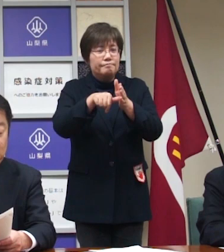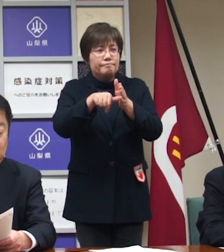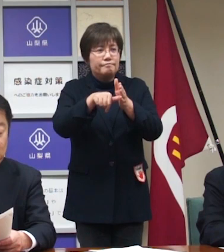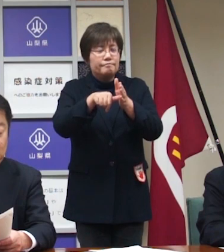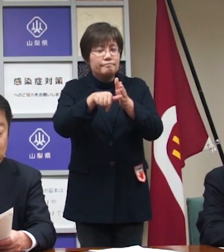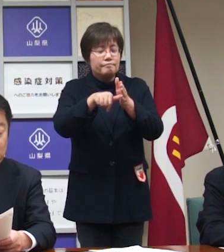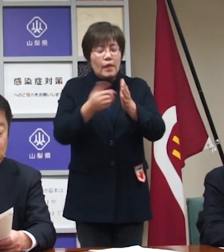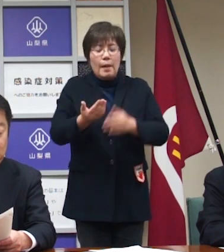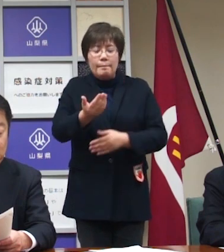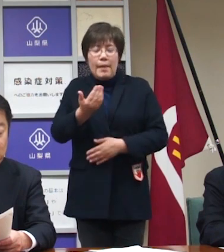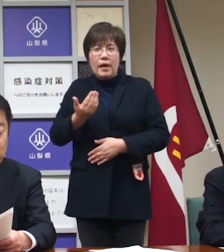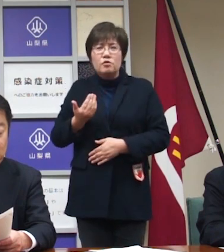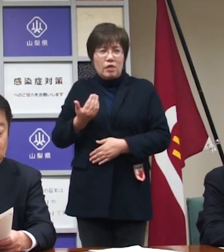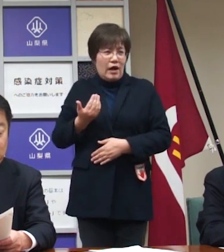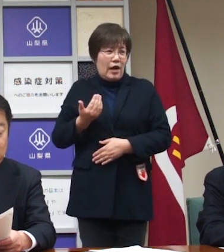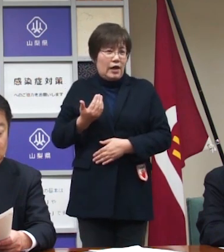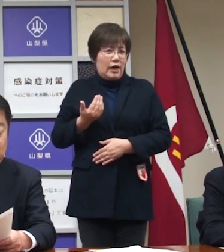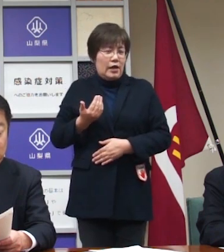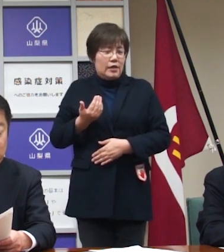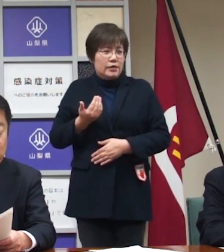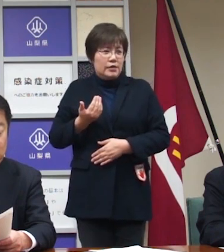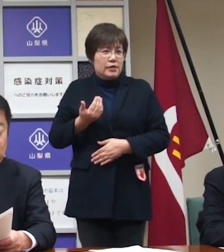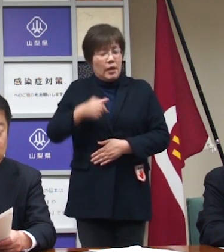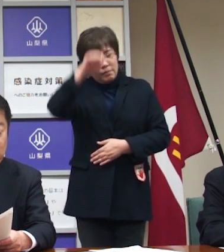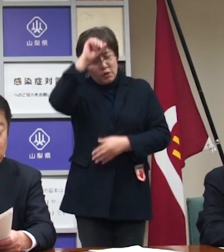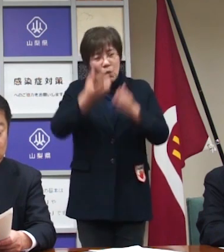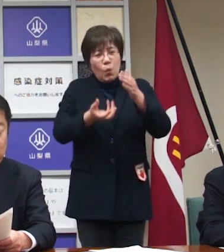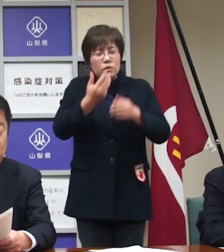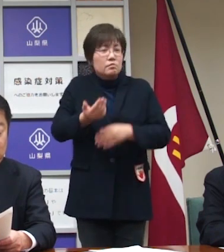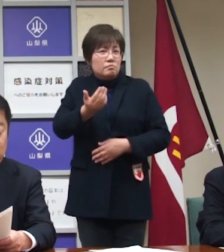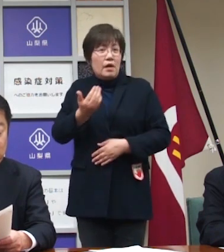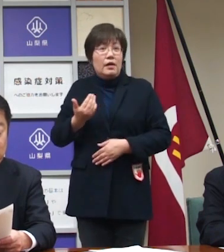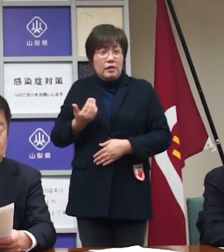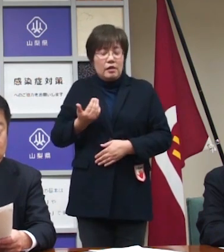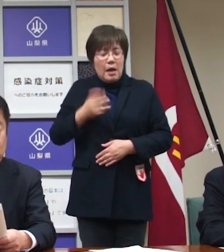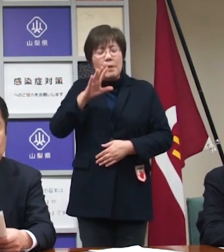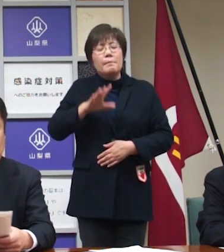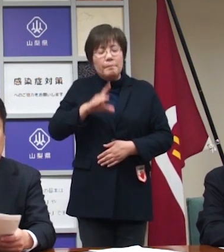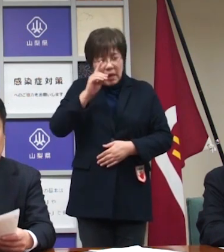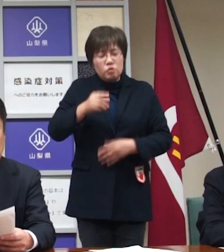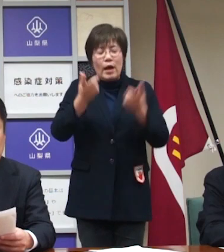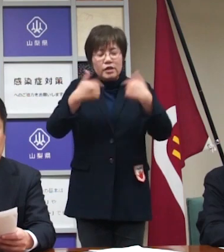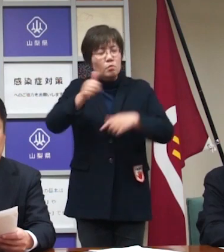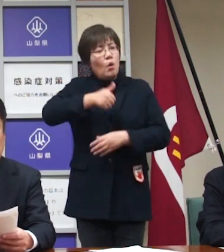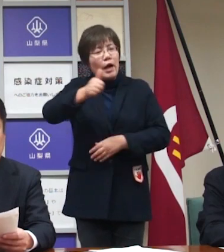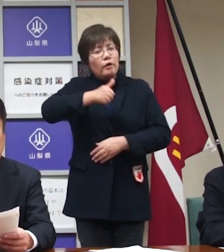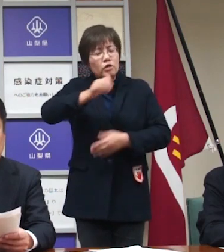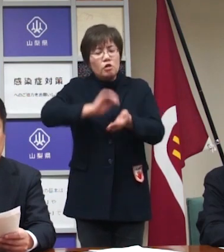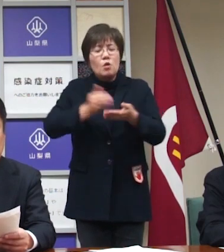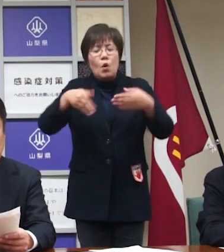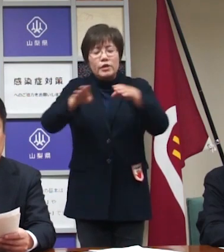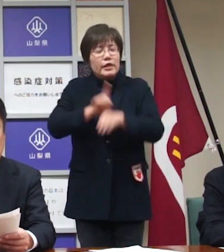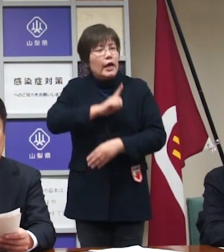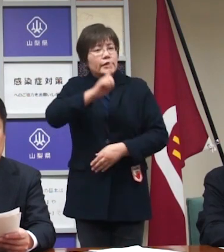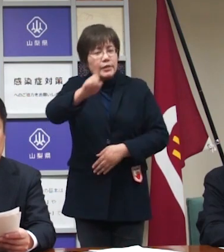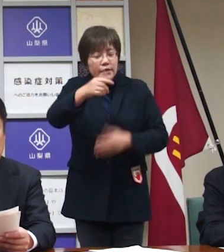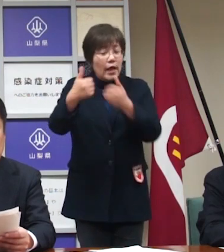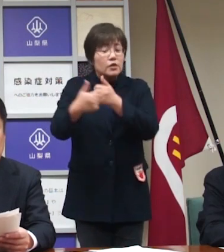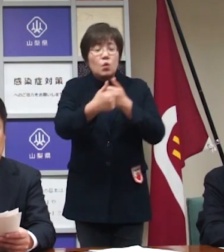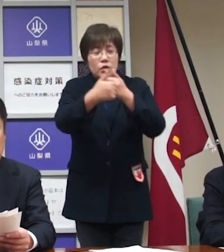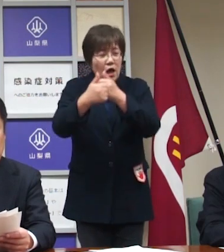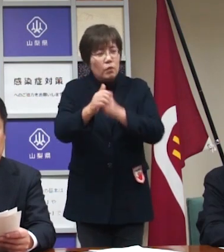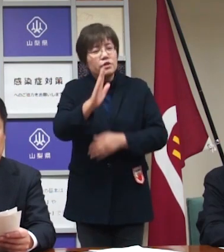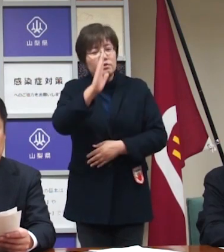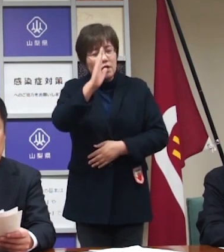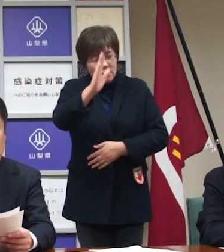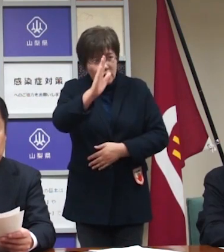少し前の段階だったので、まずはかかりつけ医の方にご相談くださいということで、相談センターの方